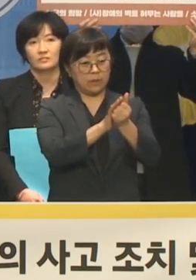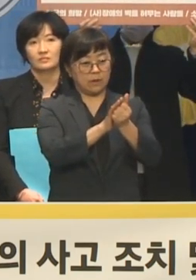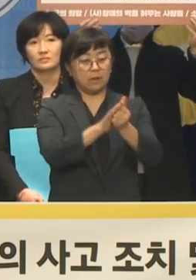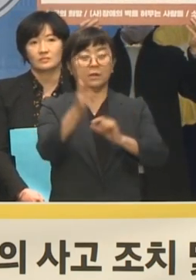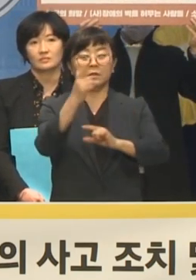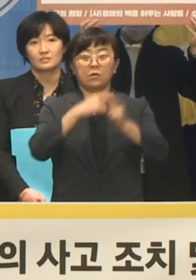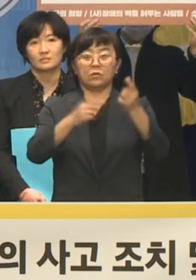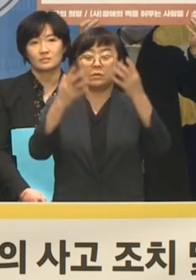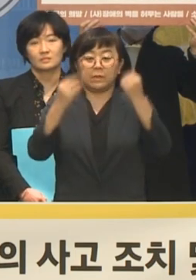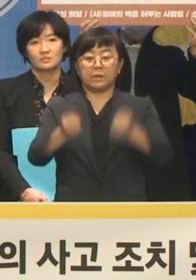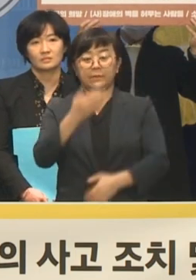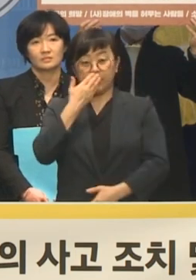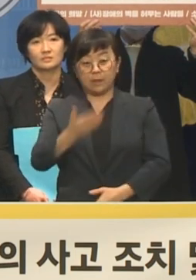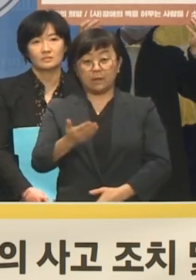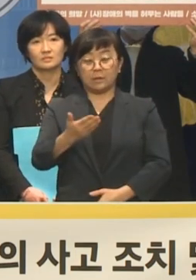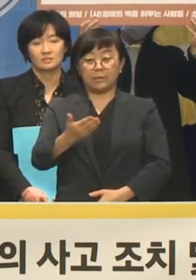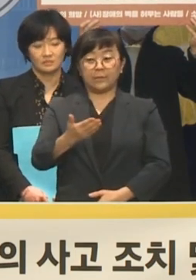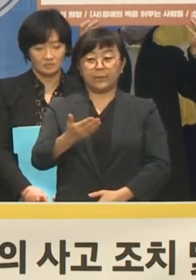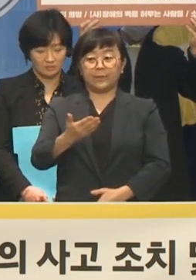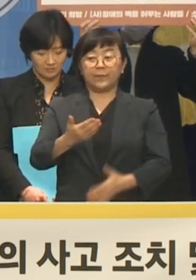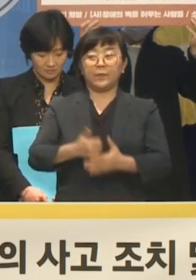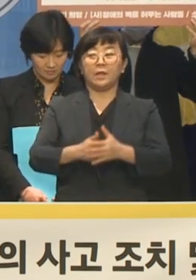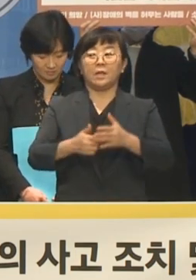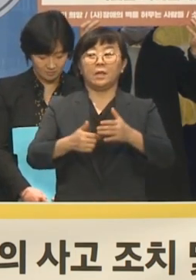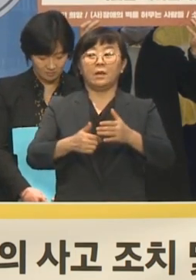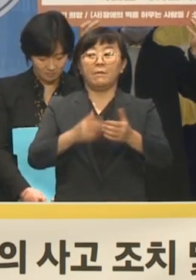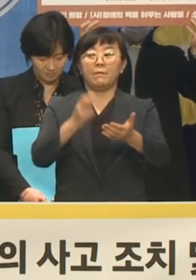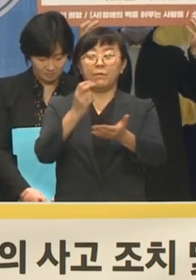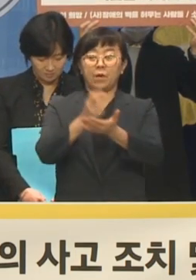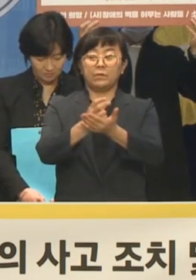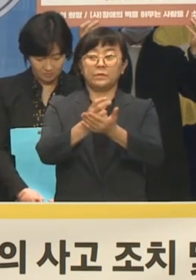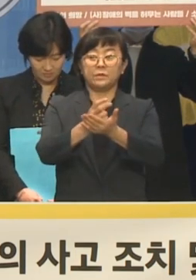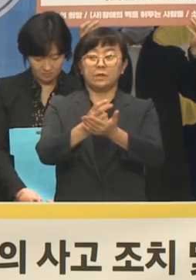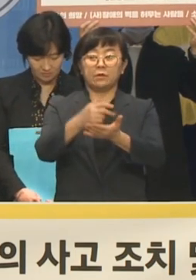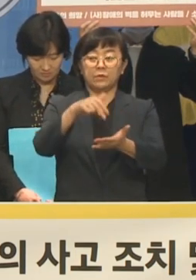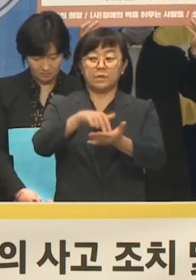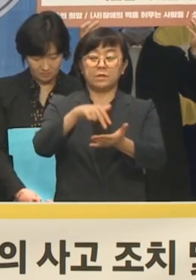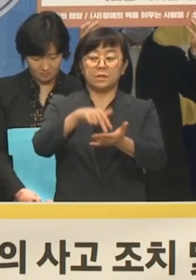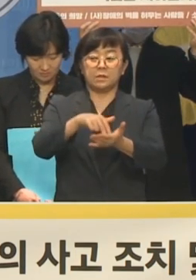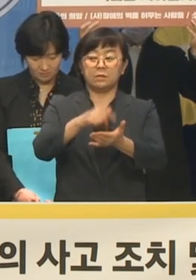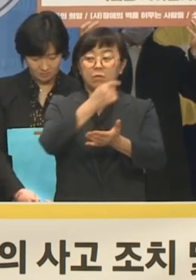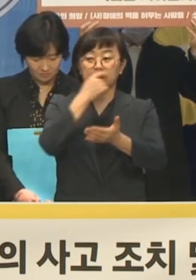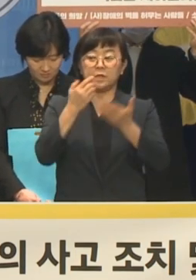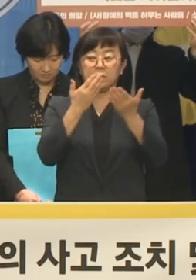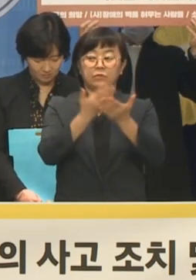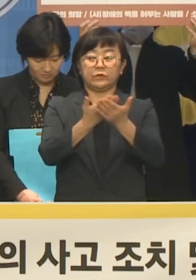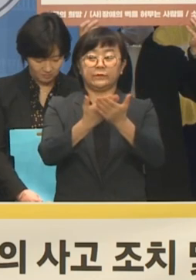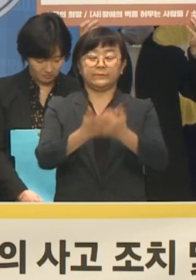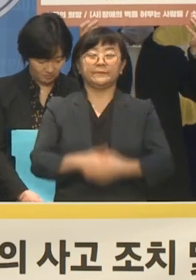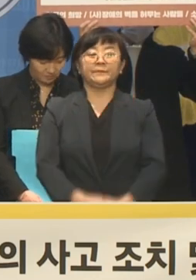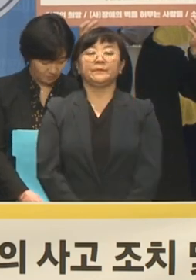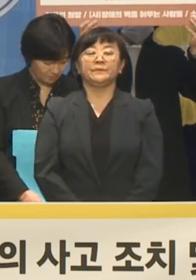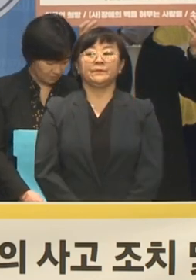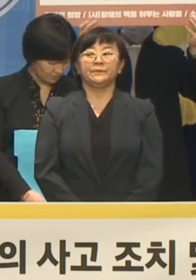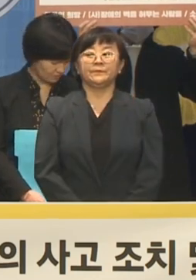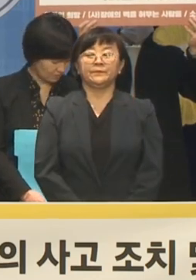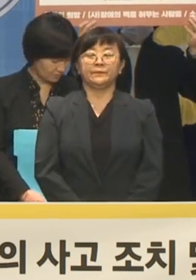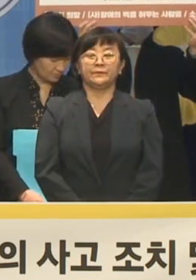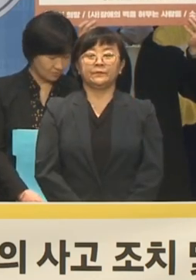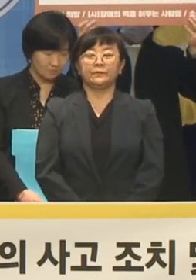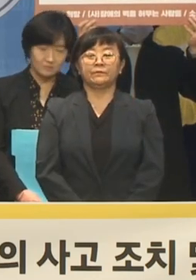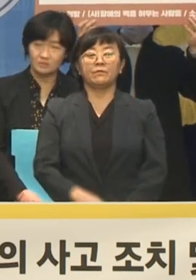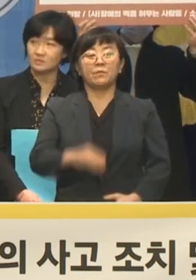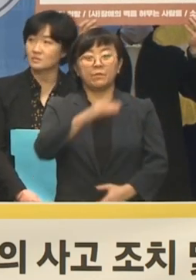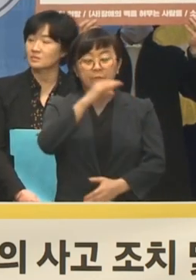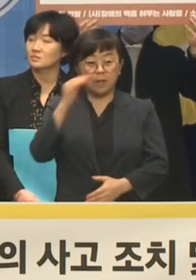더욱더 많아질 수 있도록 파일럿의 법적 지위를 보장해 주십시오. 부디